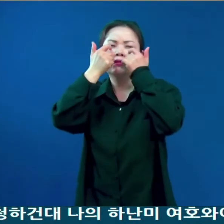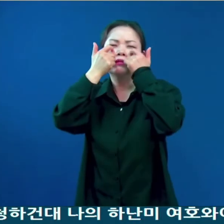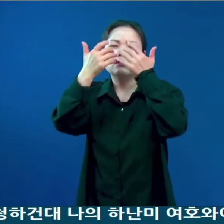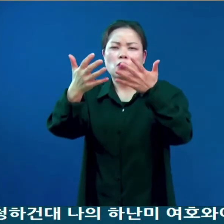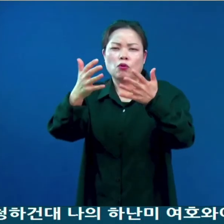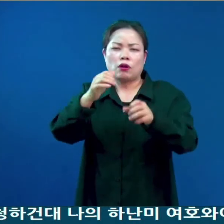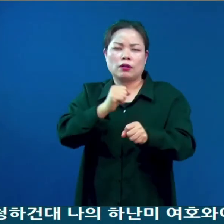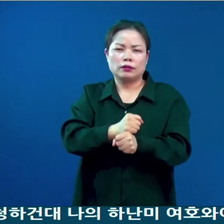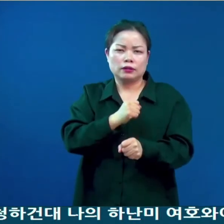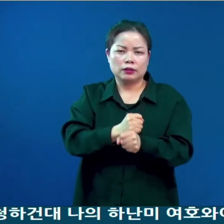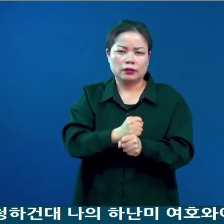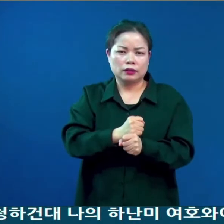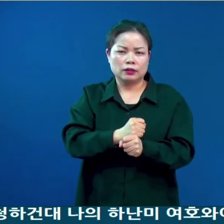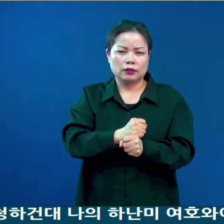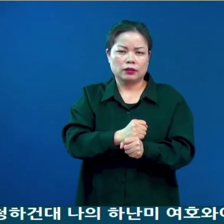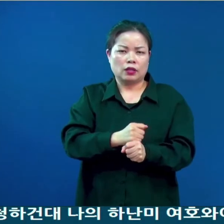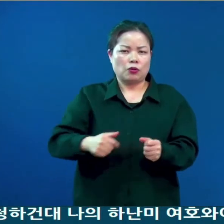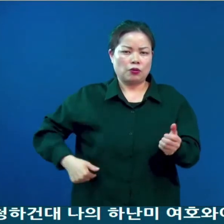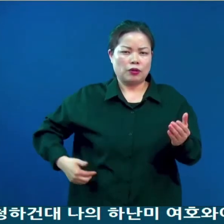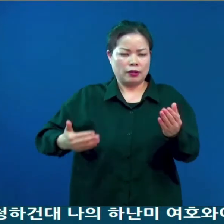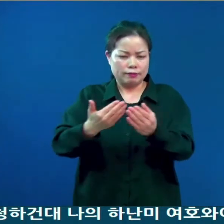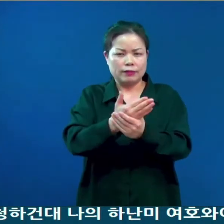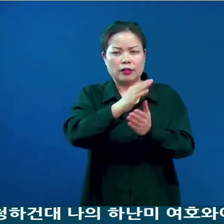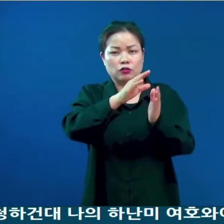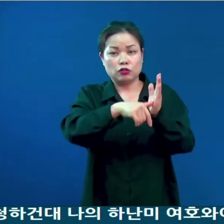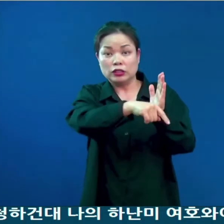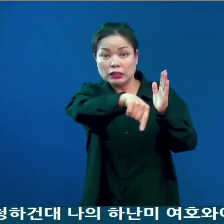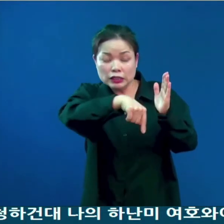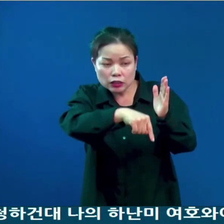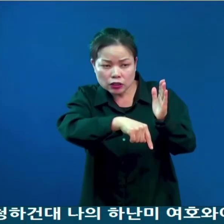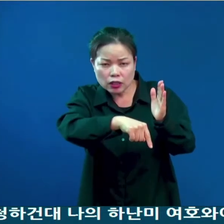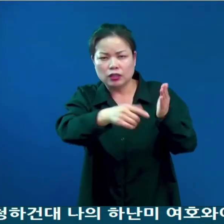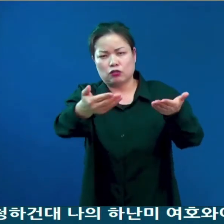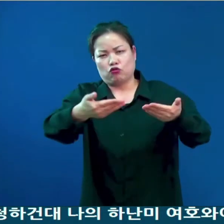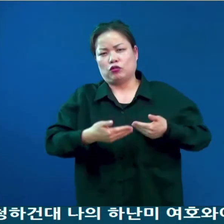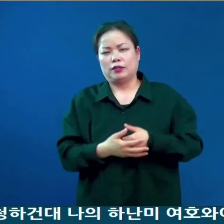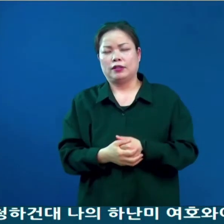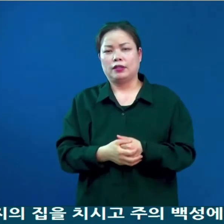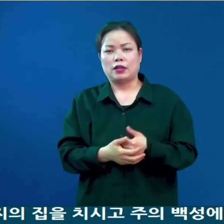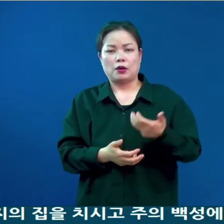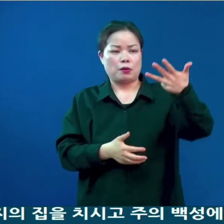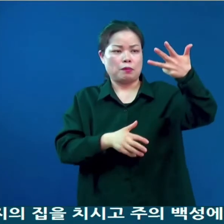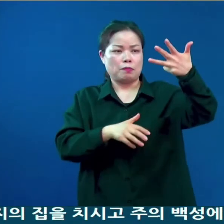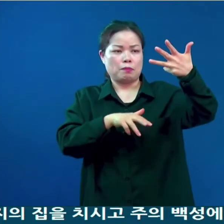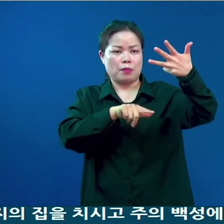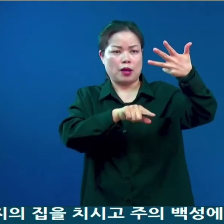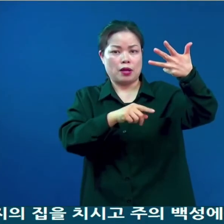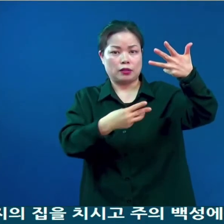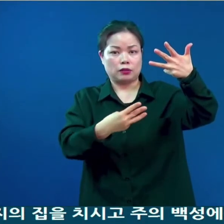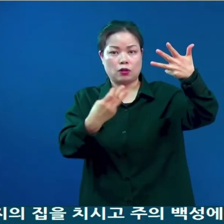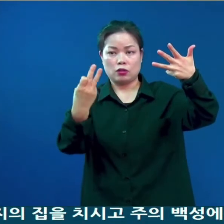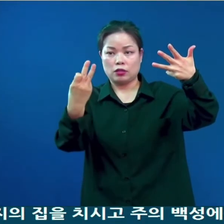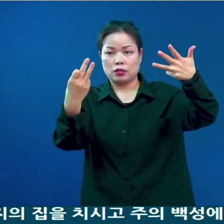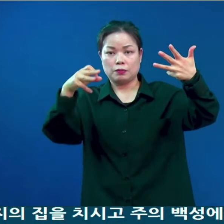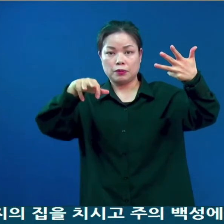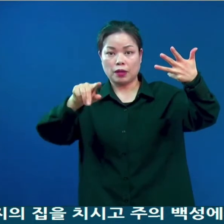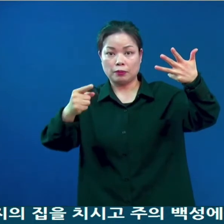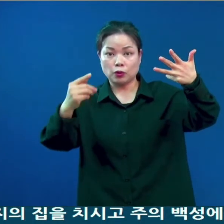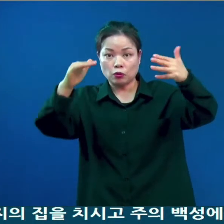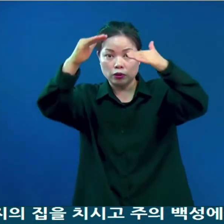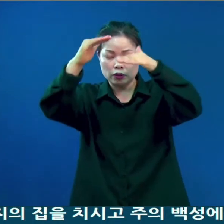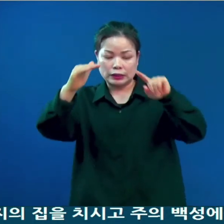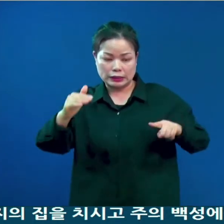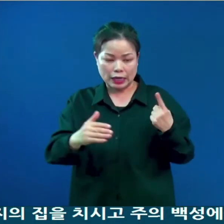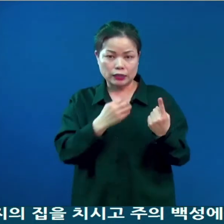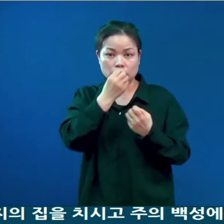정확하게 도려내고 수술할 수 있는 놀라운 은혜가 그에게 주어진 겁니다. 8절과 13절의 다윗의 고백과 오늘